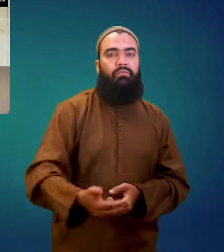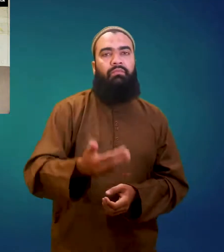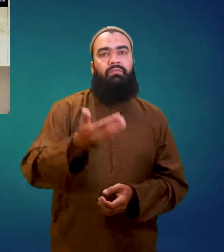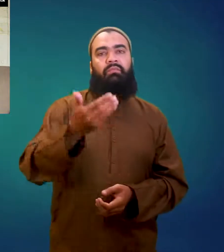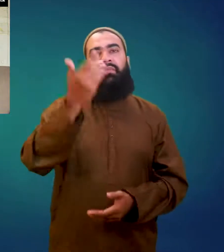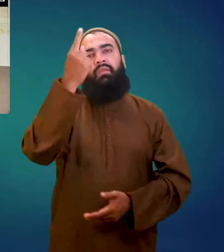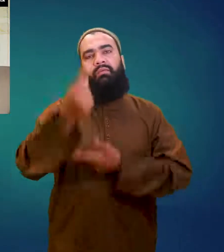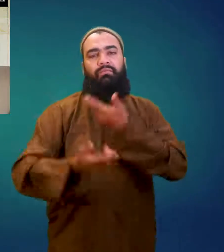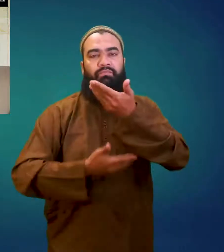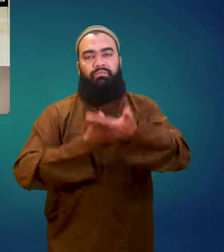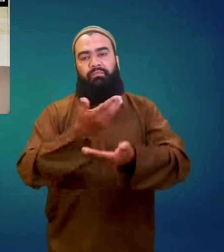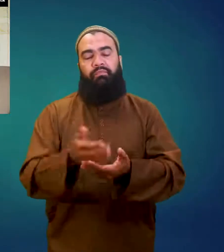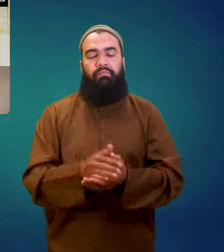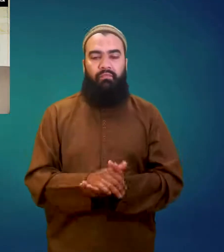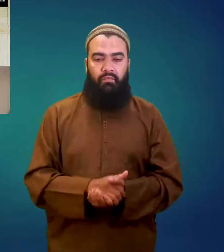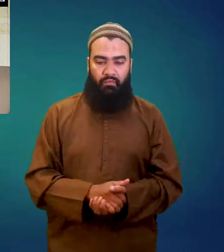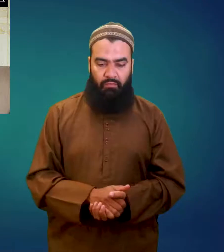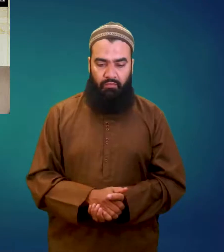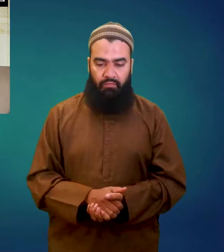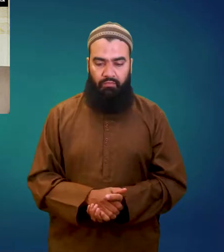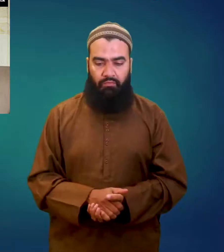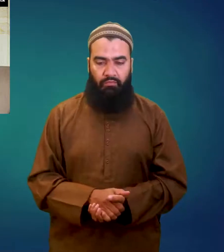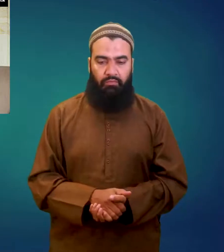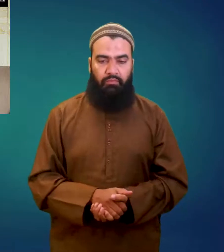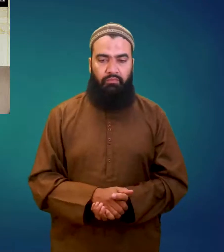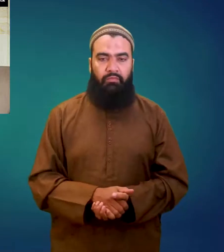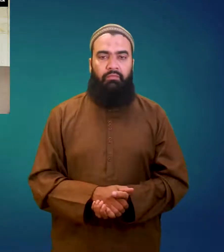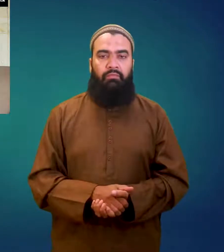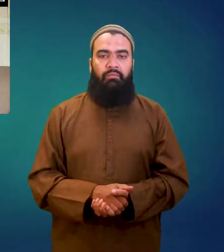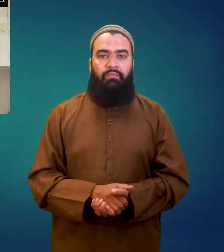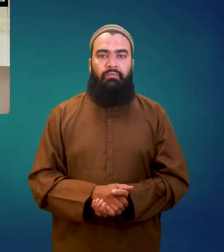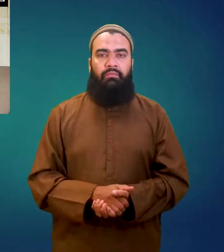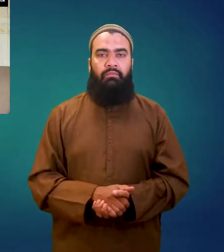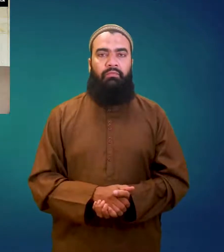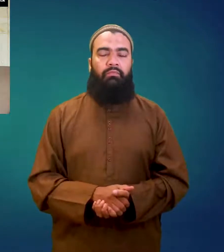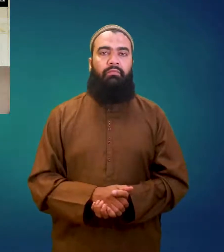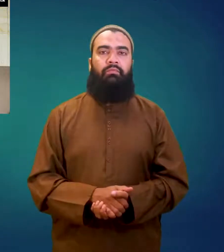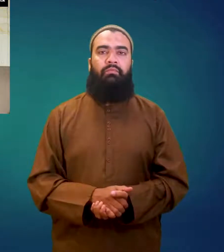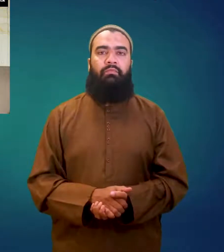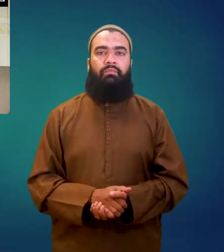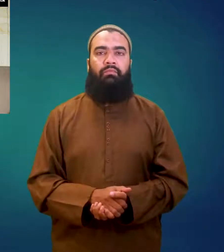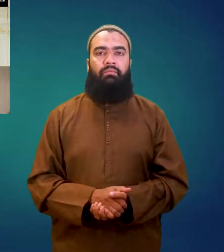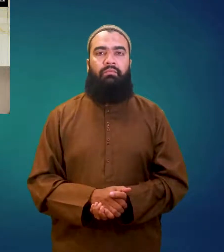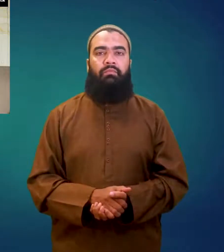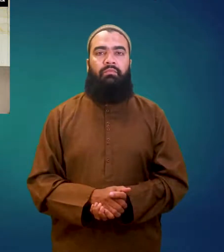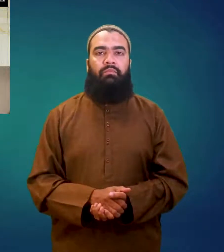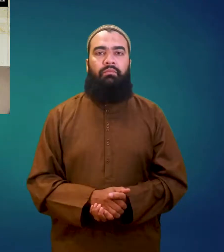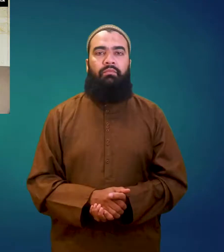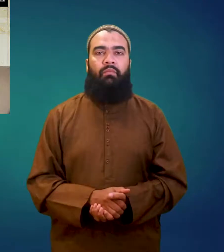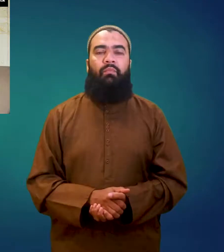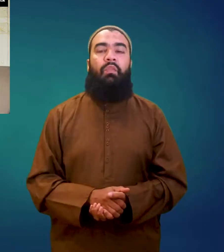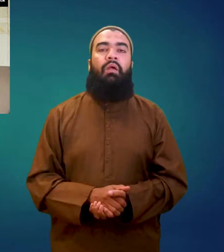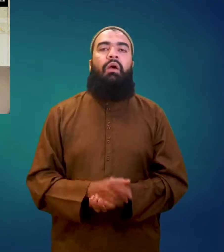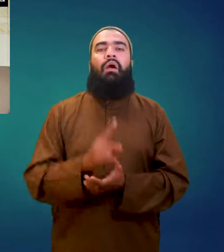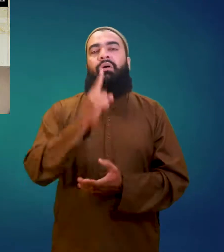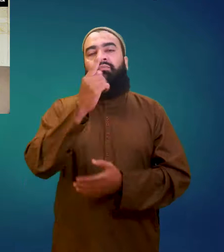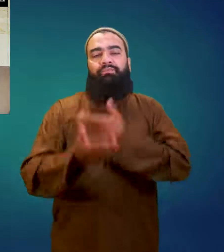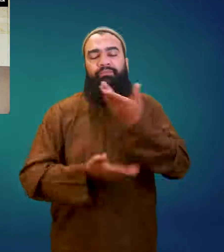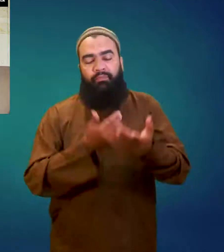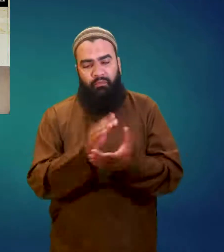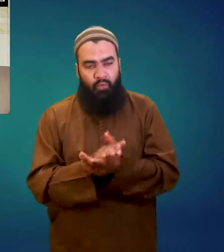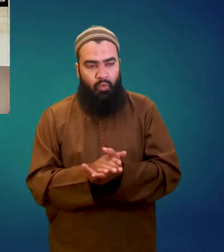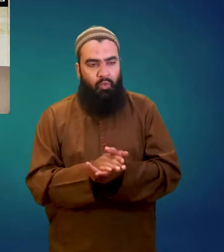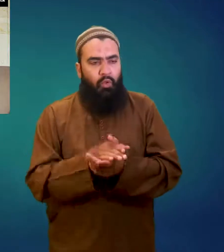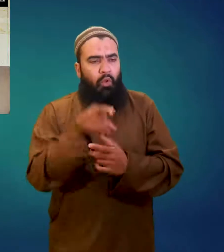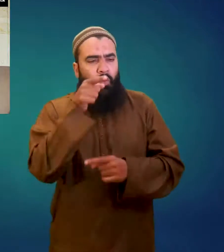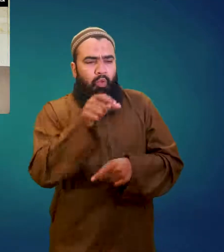رکوع نمبر 7 آیت نمبر 22، فَهَلْ عَسَيْتُمْ أَن تَوَلَّيْتُمْ فِي الْأَرْضِ۔ اگر تم